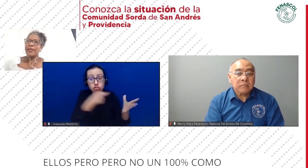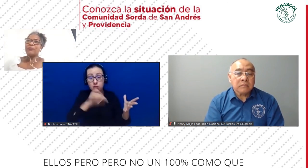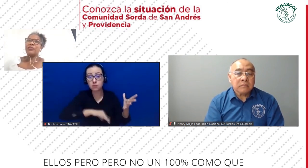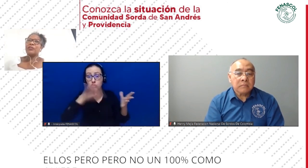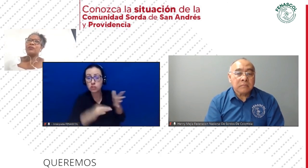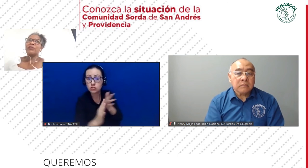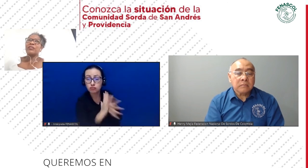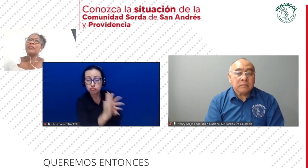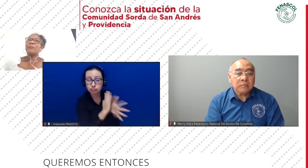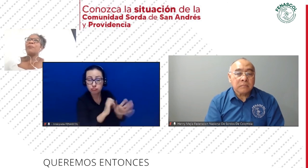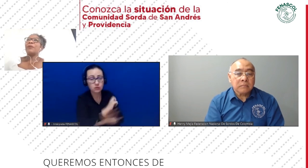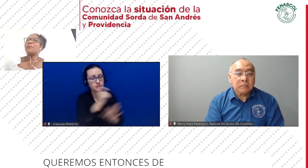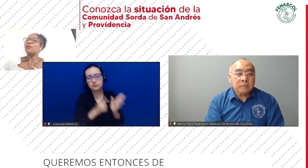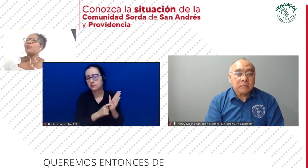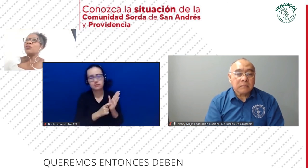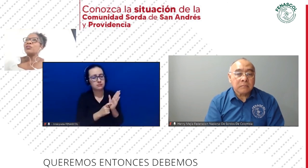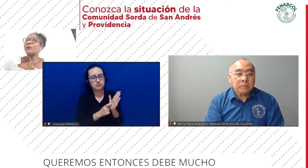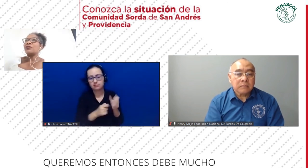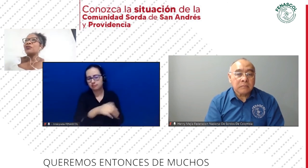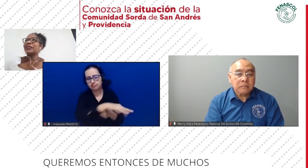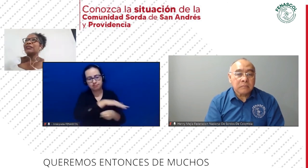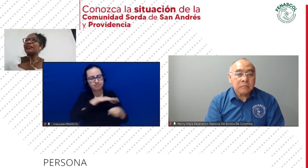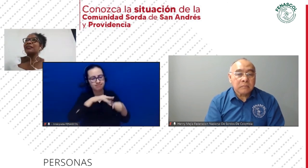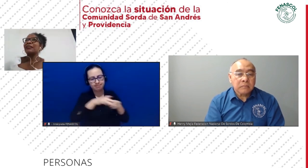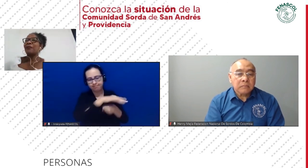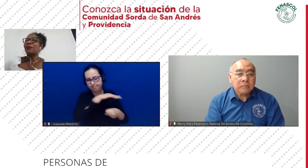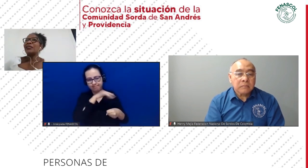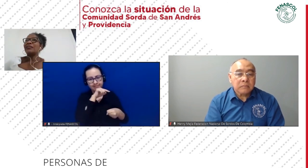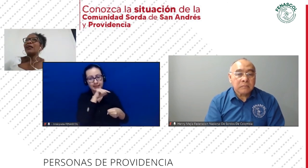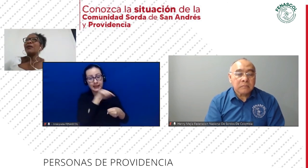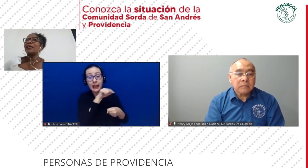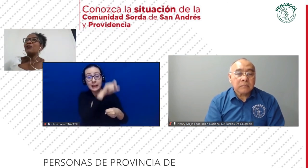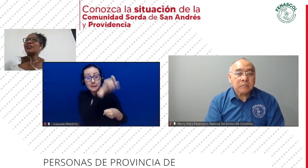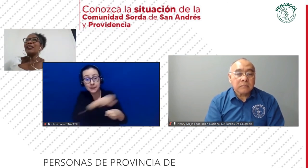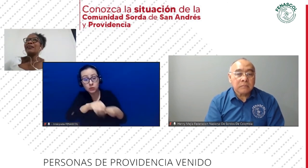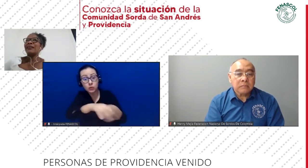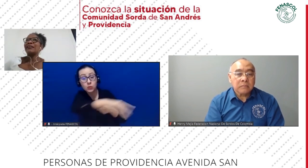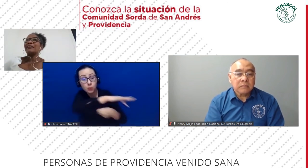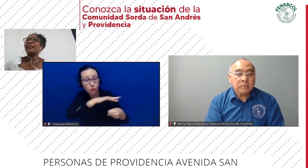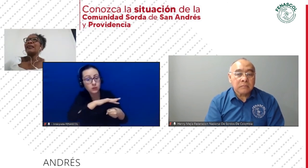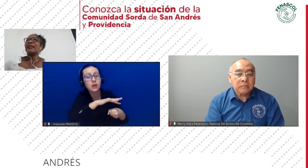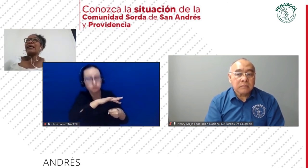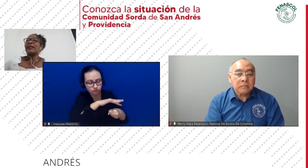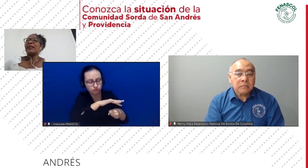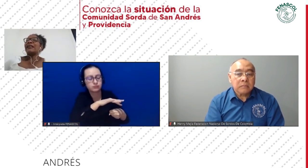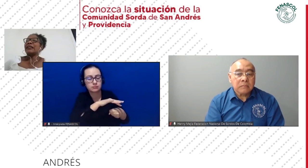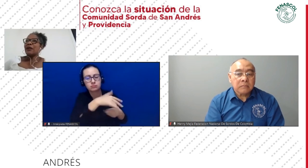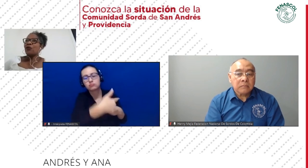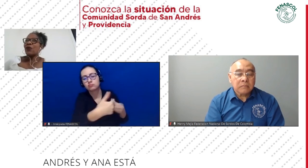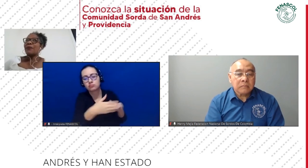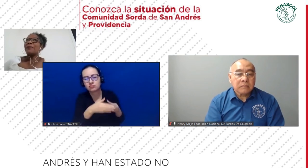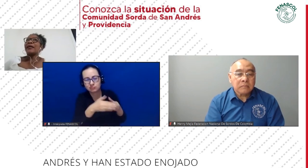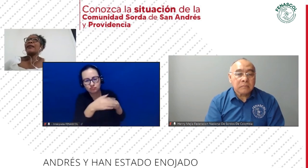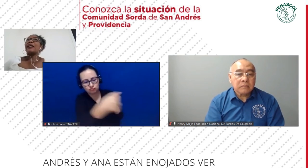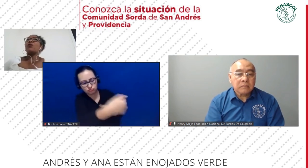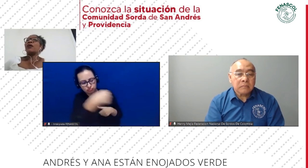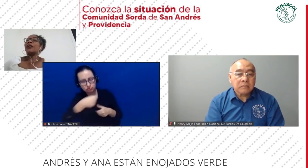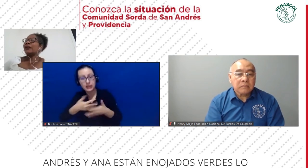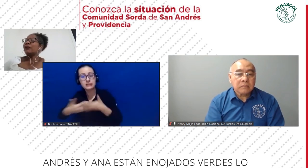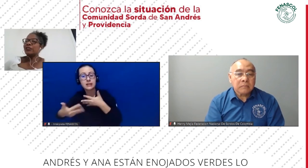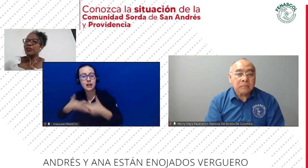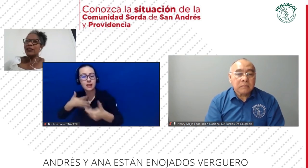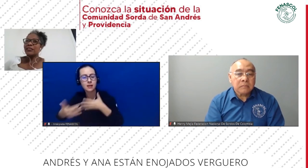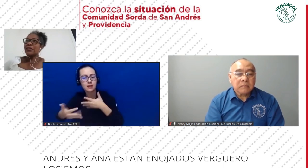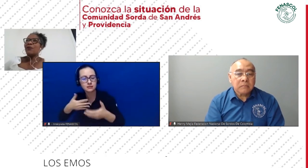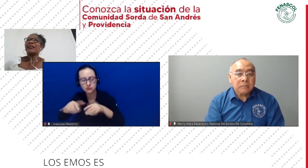como queremos entonces muchas personas desde providencia han venido a san andrés y han estado en un albergue